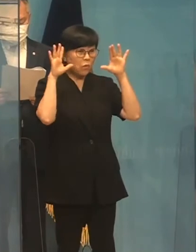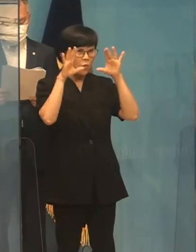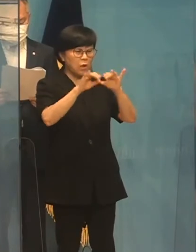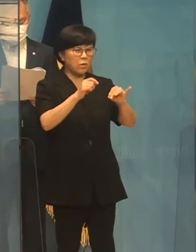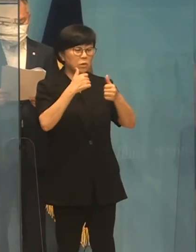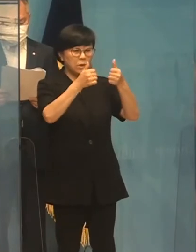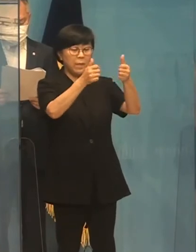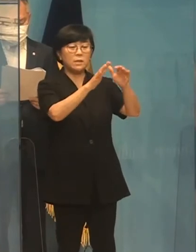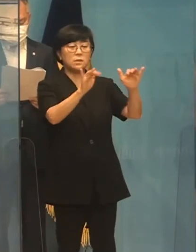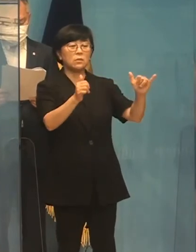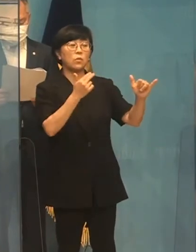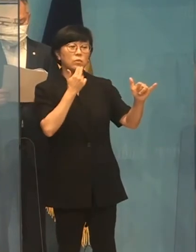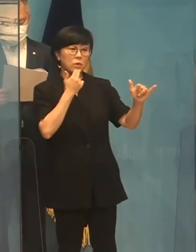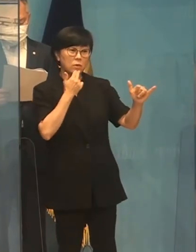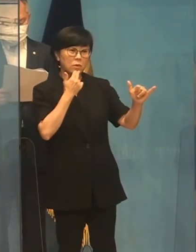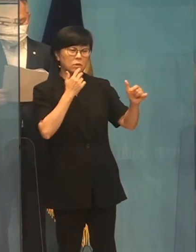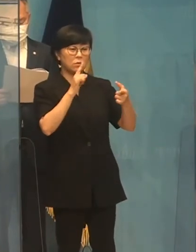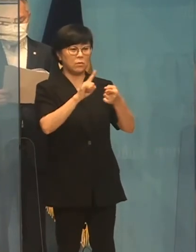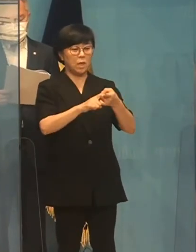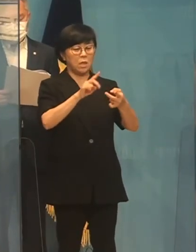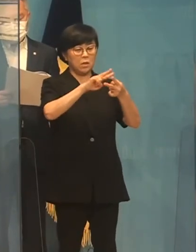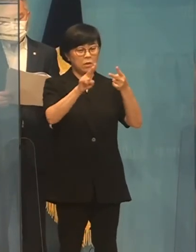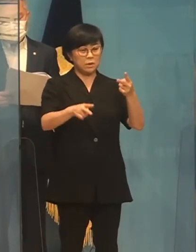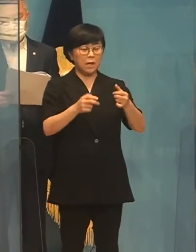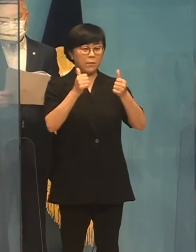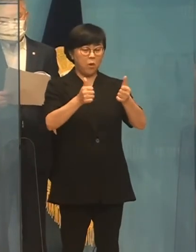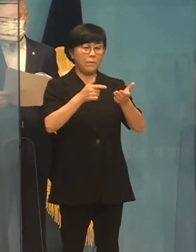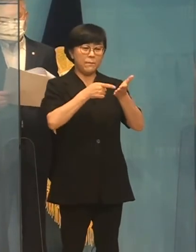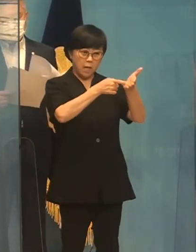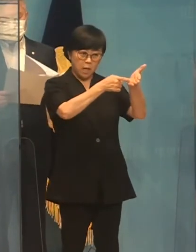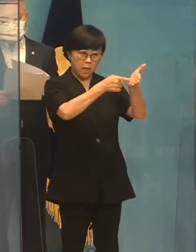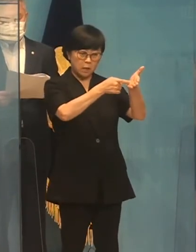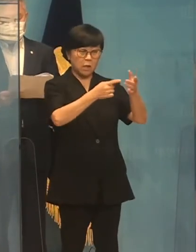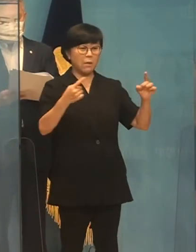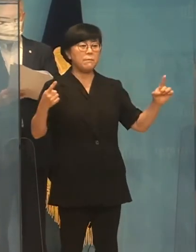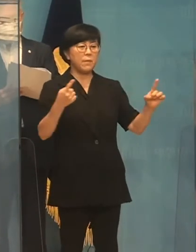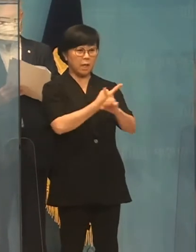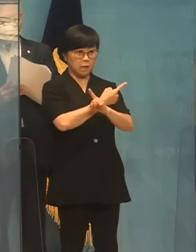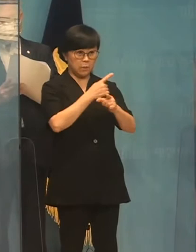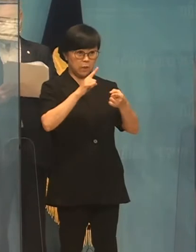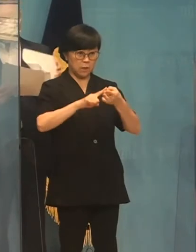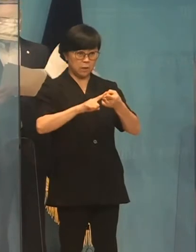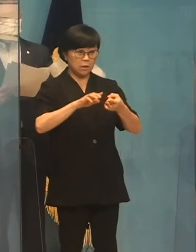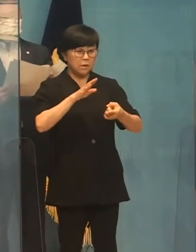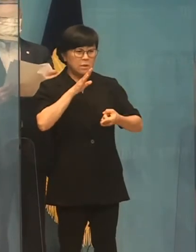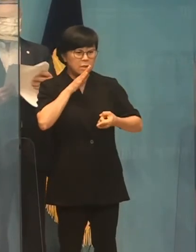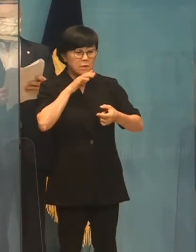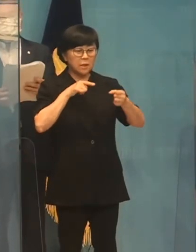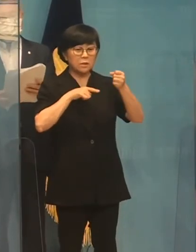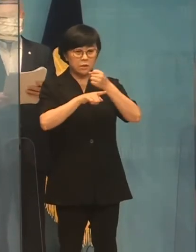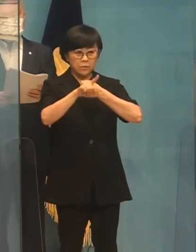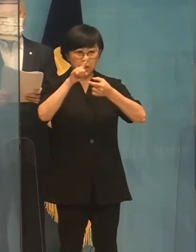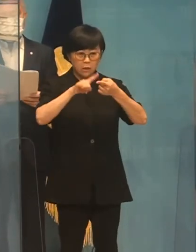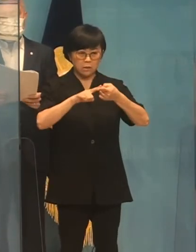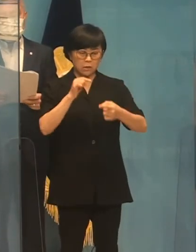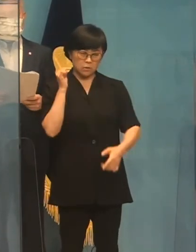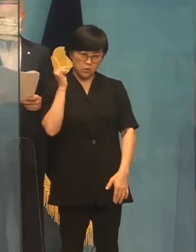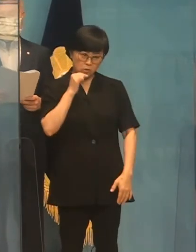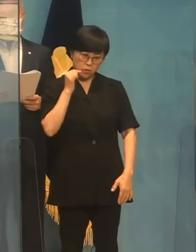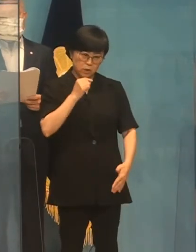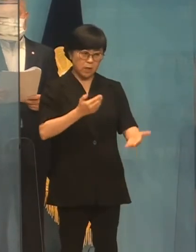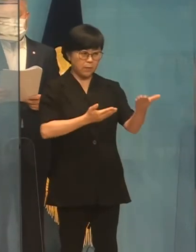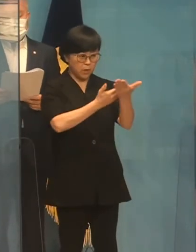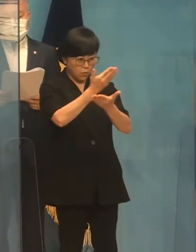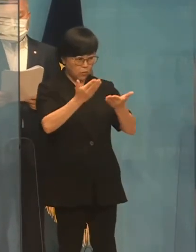못하는 법관은 없는지, 형사사법 절차의 획기적 전환에 대하여 얼마나 그 의미를 엄중하게